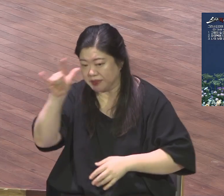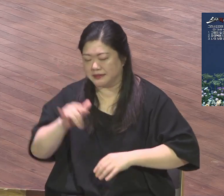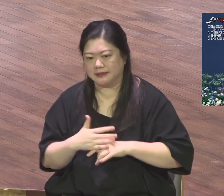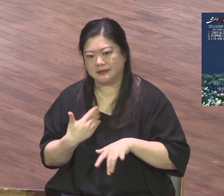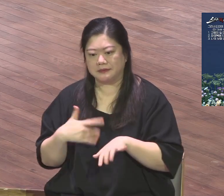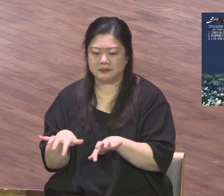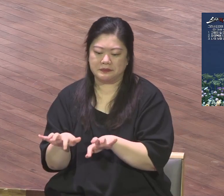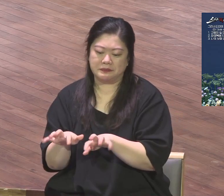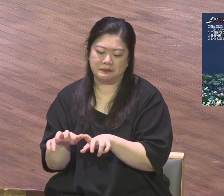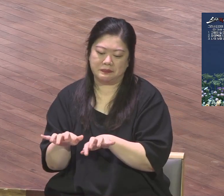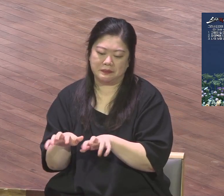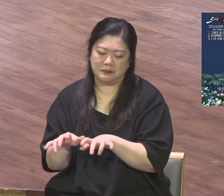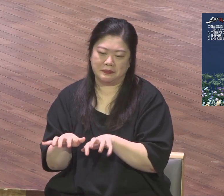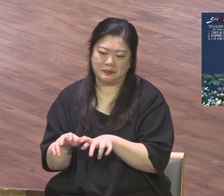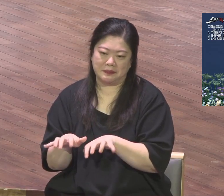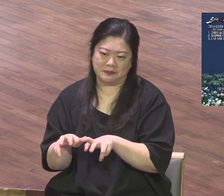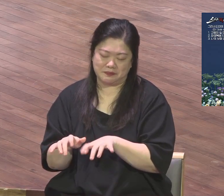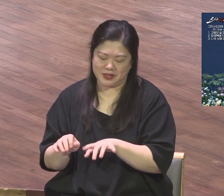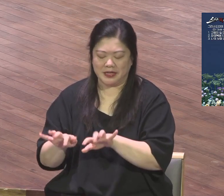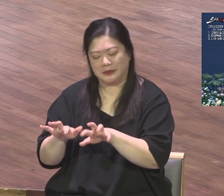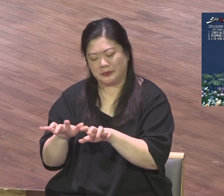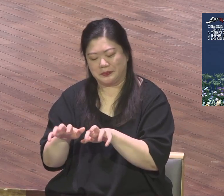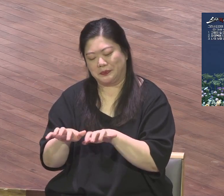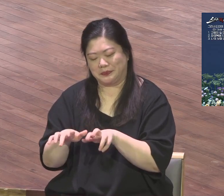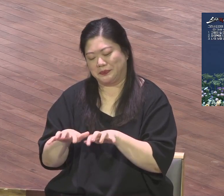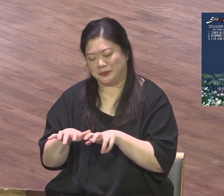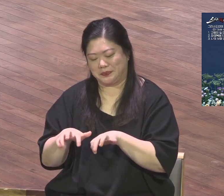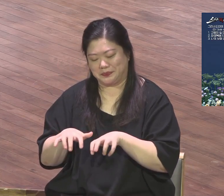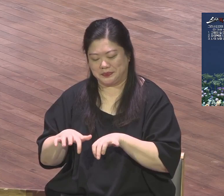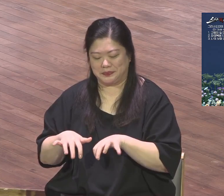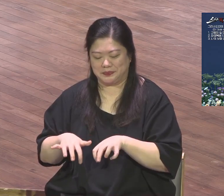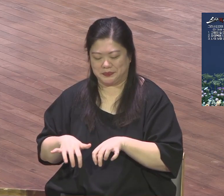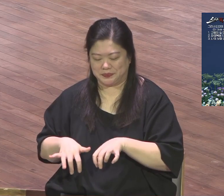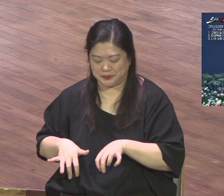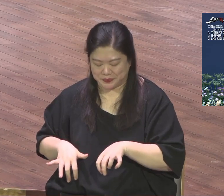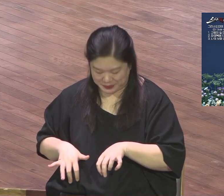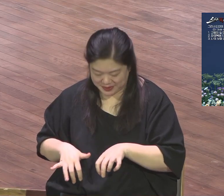그런데 다 이렇게 놓고 보니까 결론은 뭐냐 그러면은,